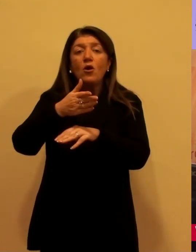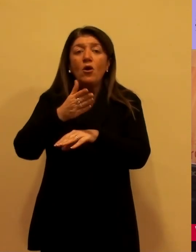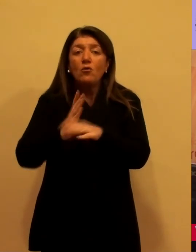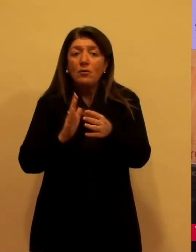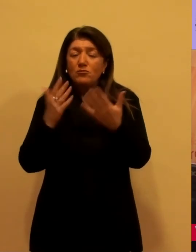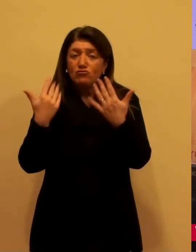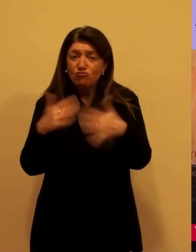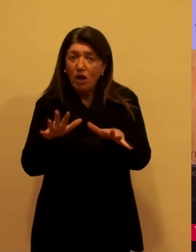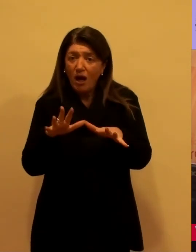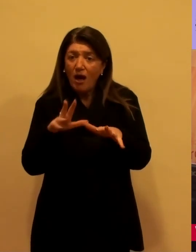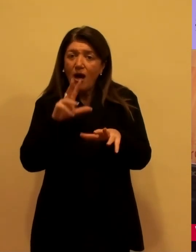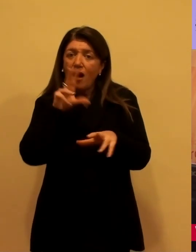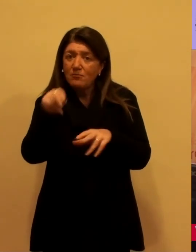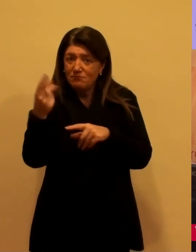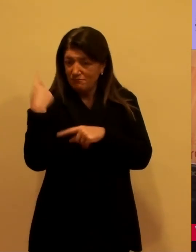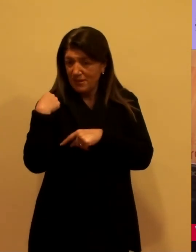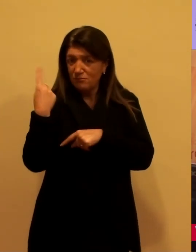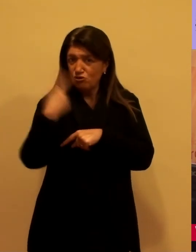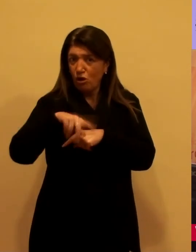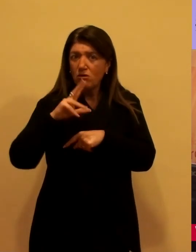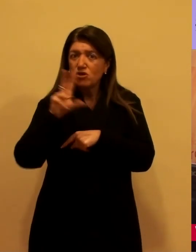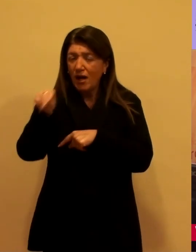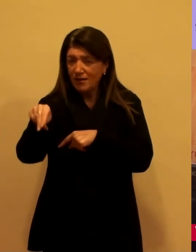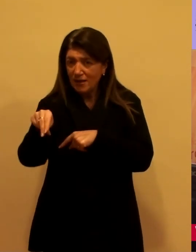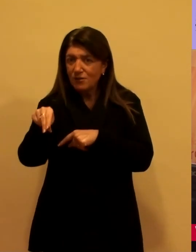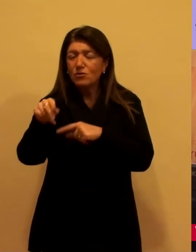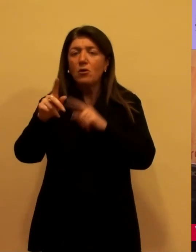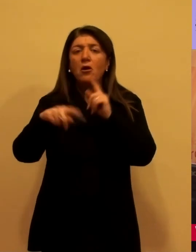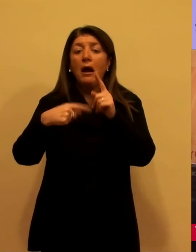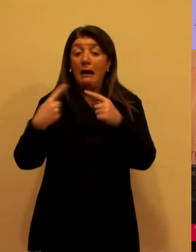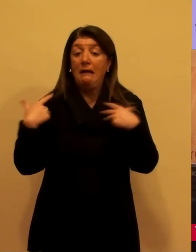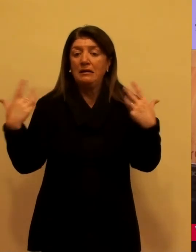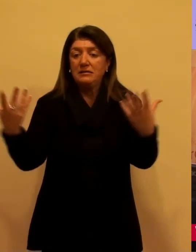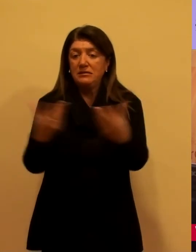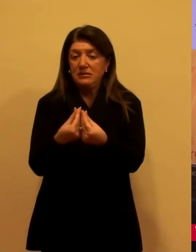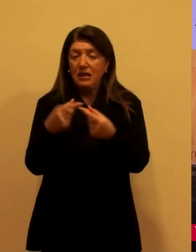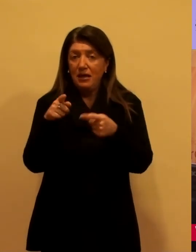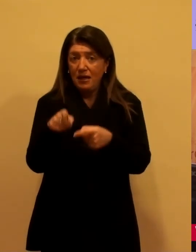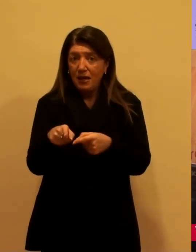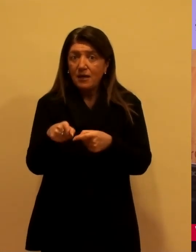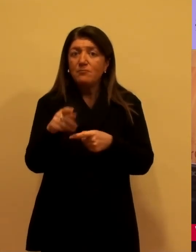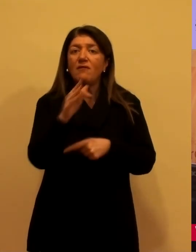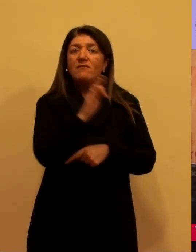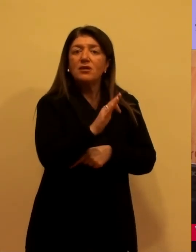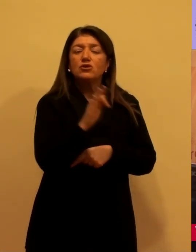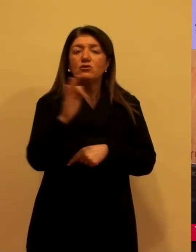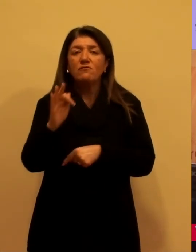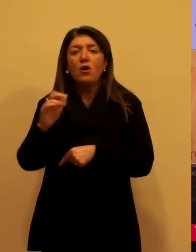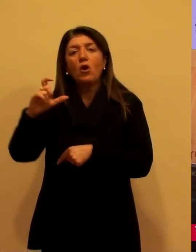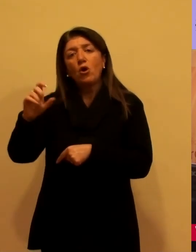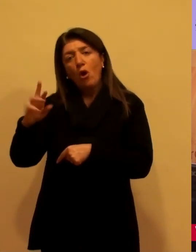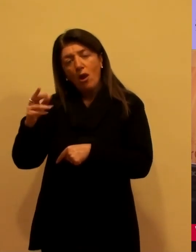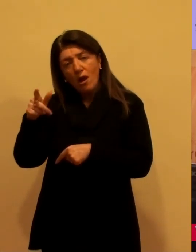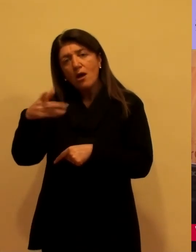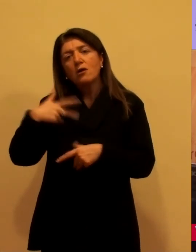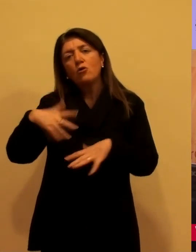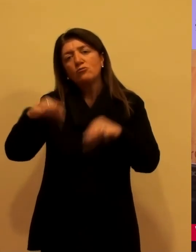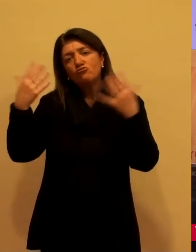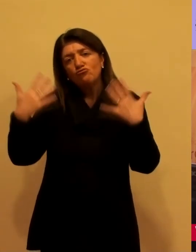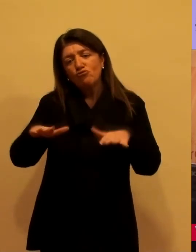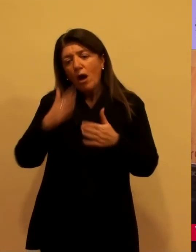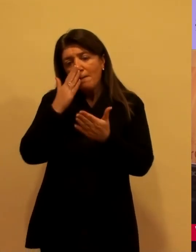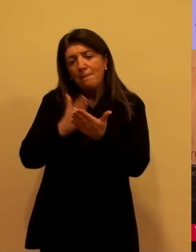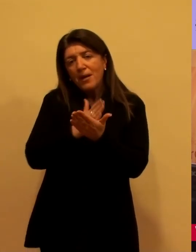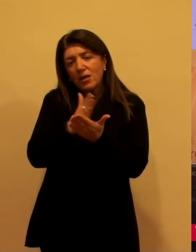ha già menzionato, sì. Giorgia prima, e con loro, appunto, con Francesco Fratter e Corolli, abbiamo iniziato questo percorso che